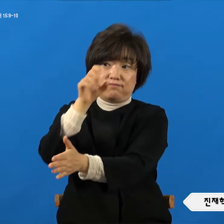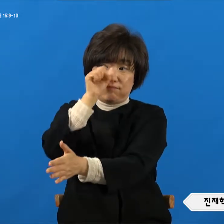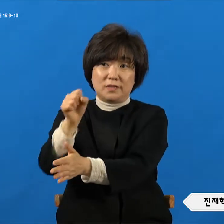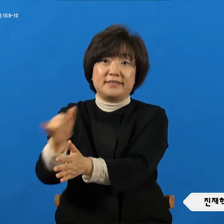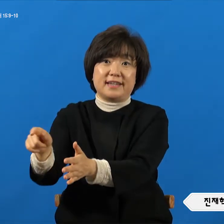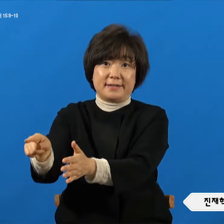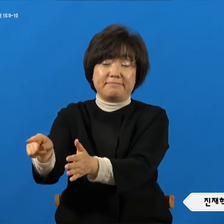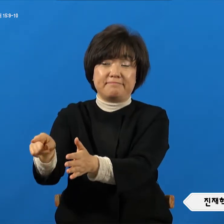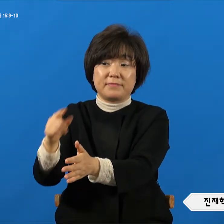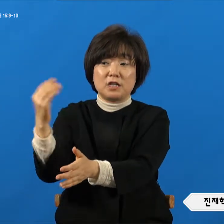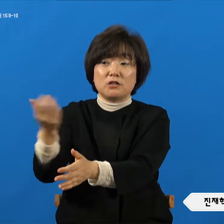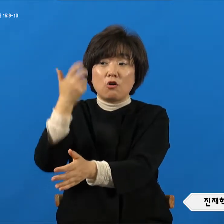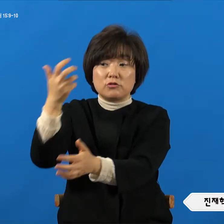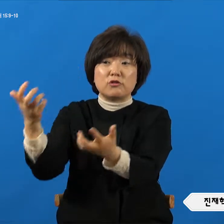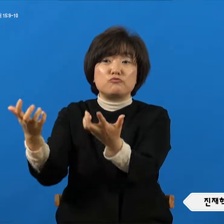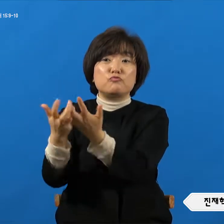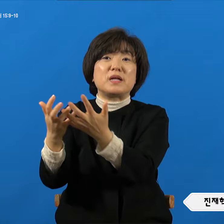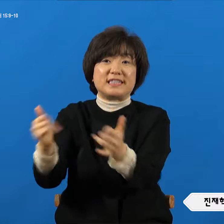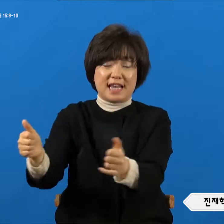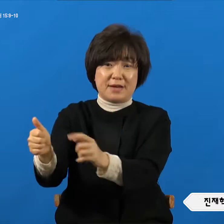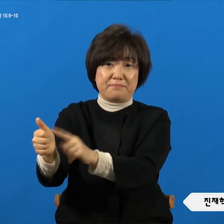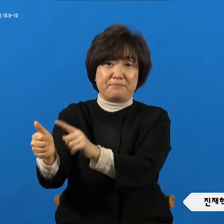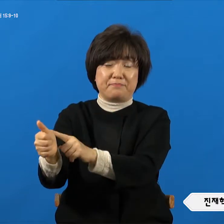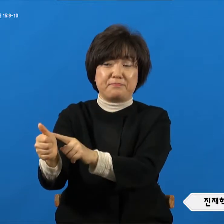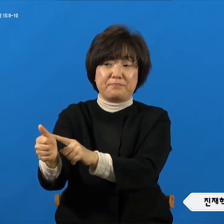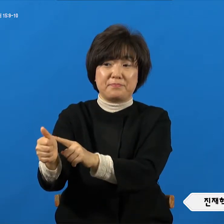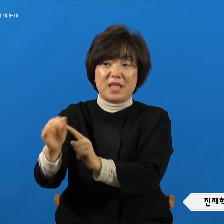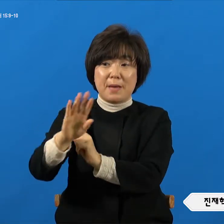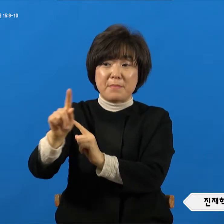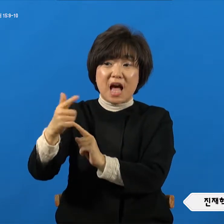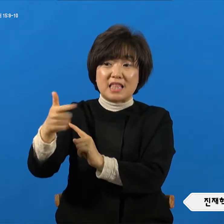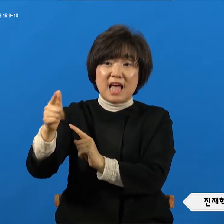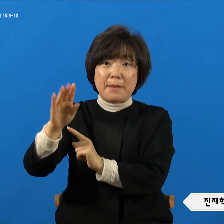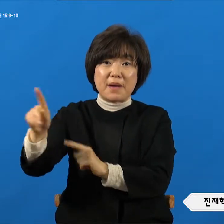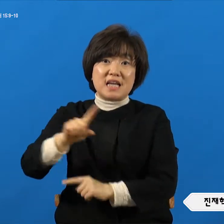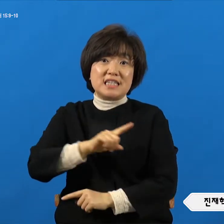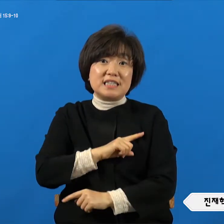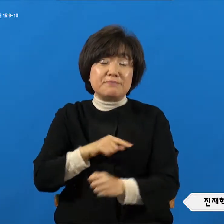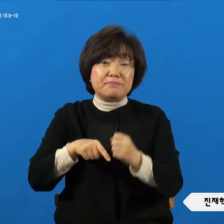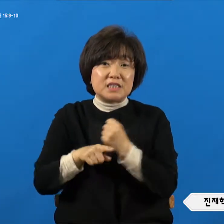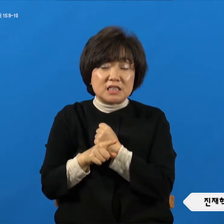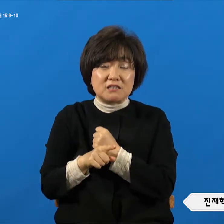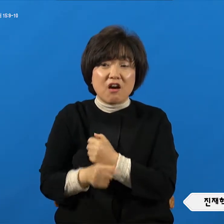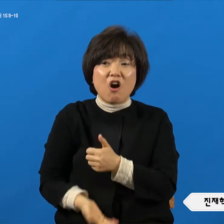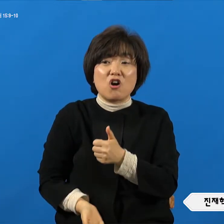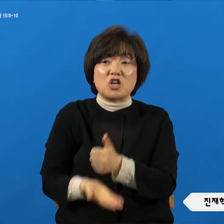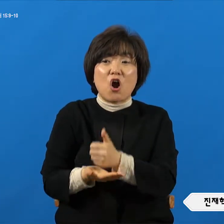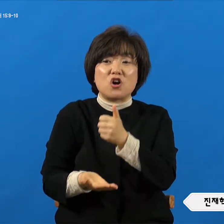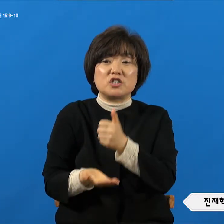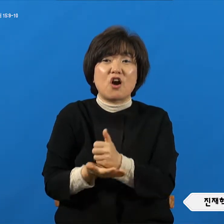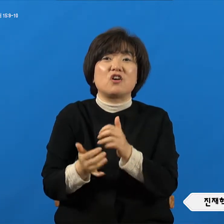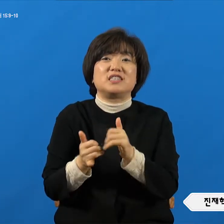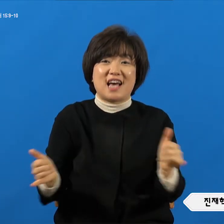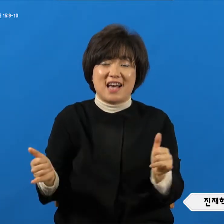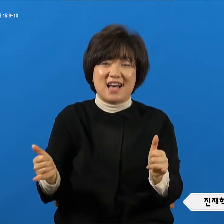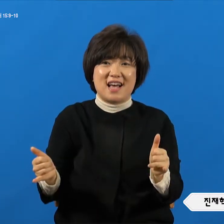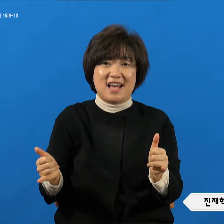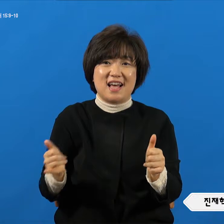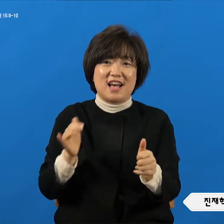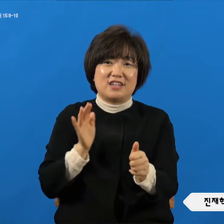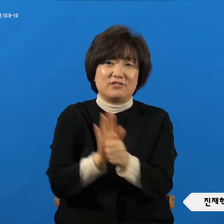사람입니다. 성령 충만한 사람입니다. 바나바란 이름의 뜻이 격려자란 뜻입니다. Son